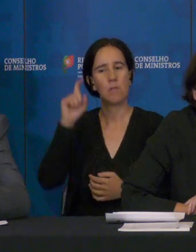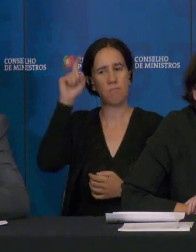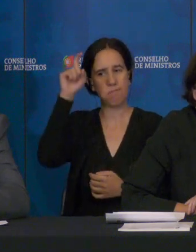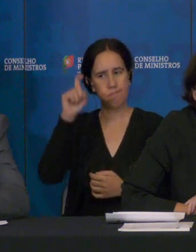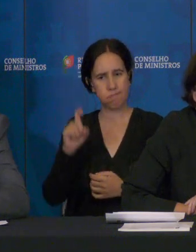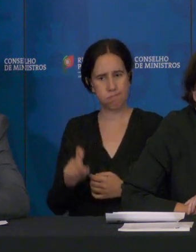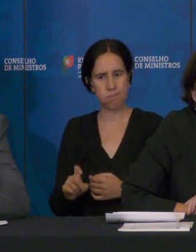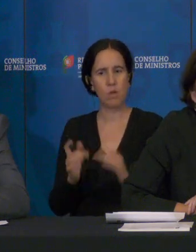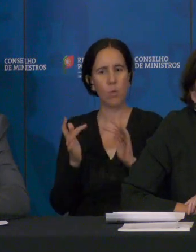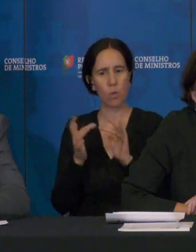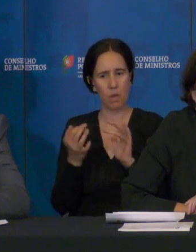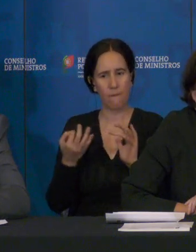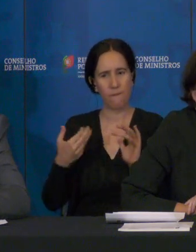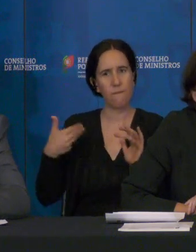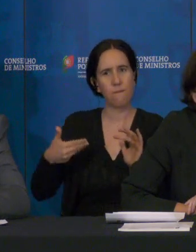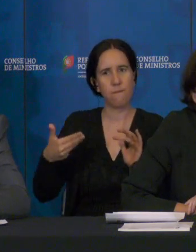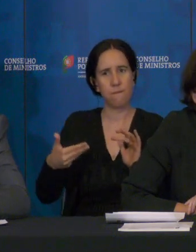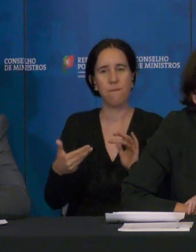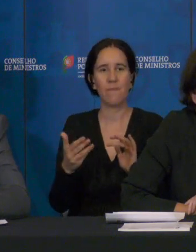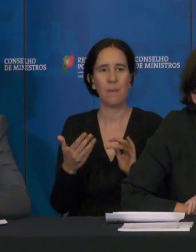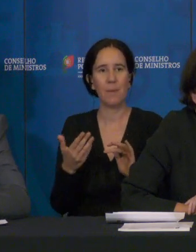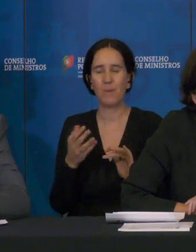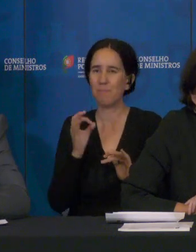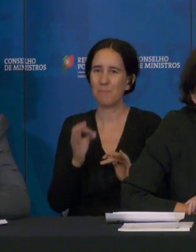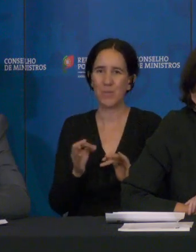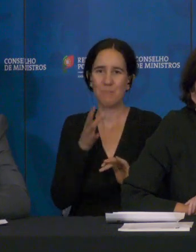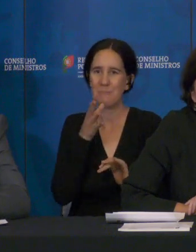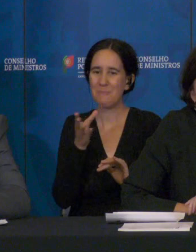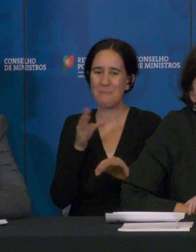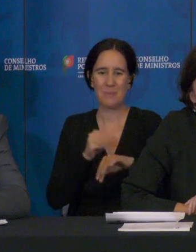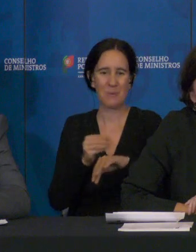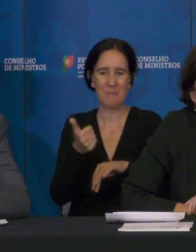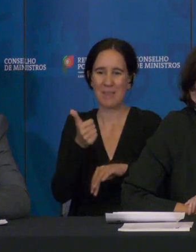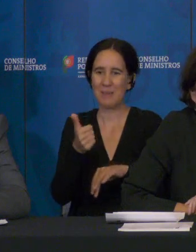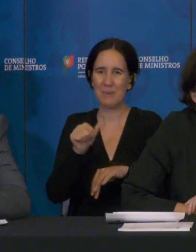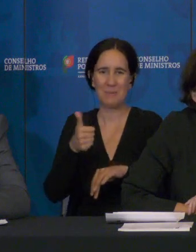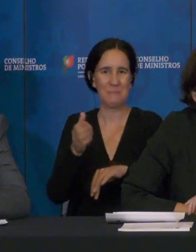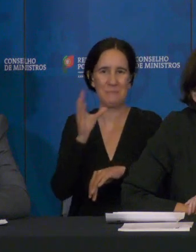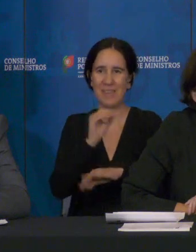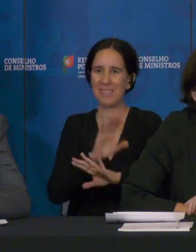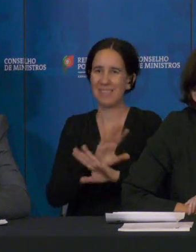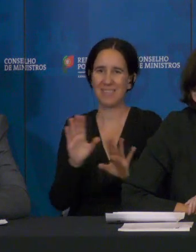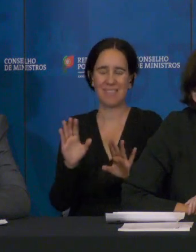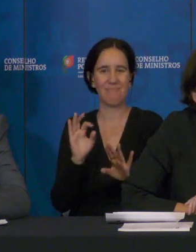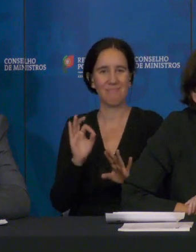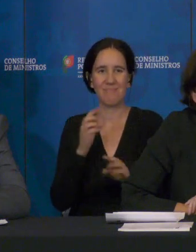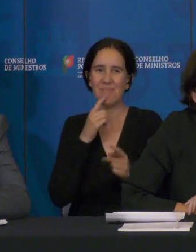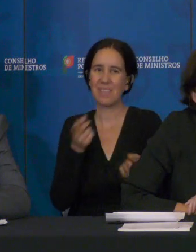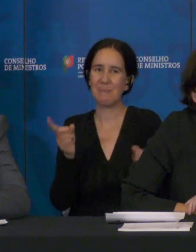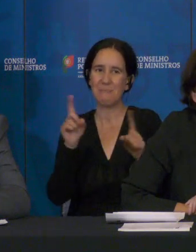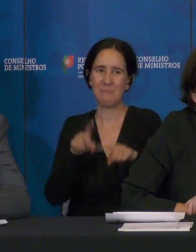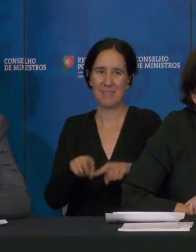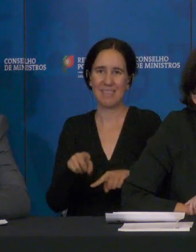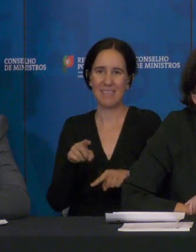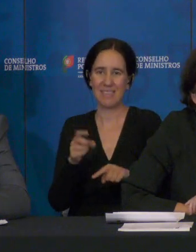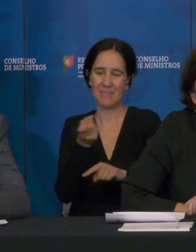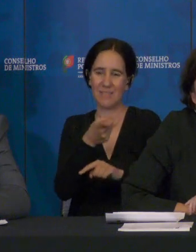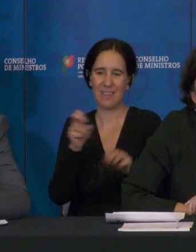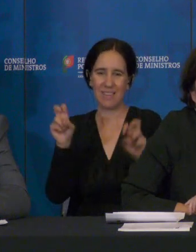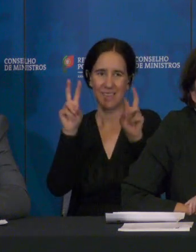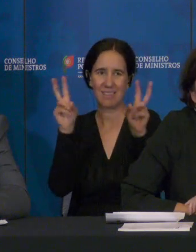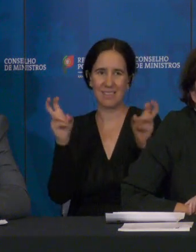têm existido contactos e não vou mesmo fazer mais comentários e, portanto, vou-me manter a repetir estas